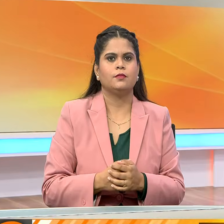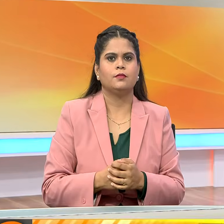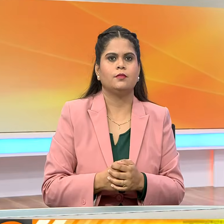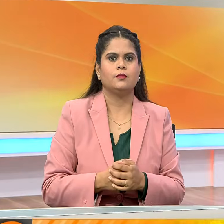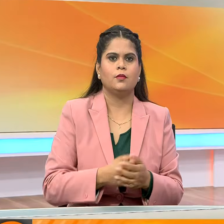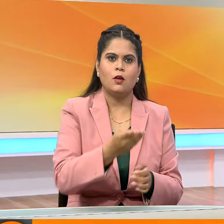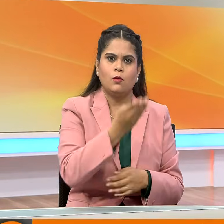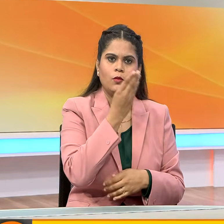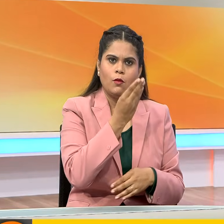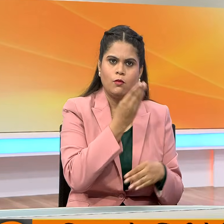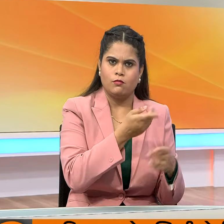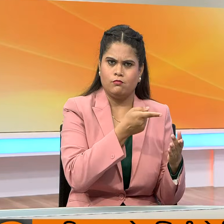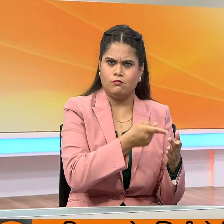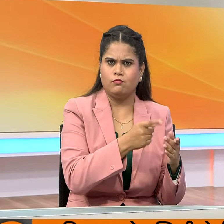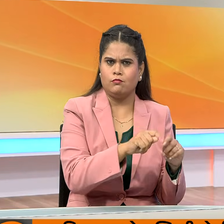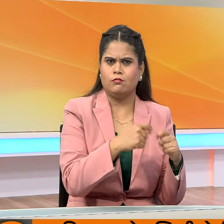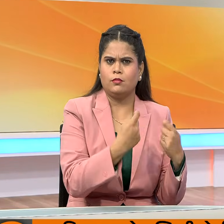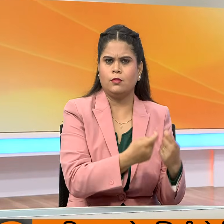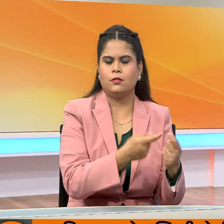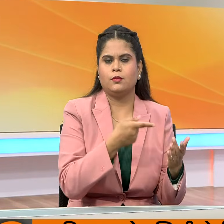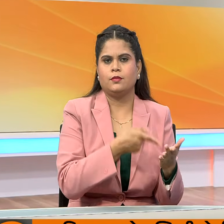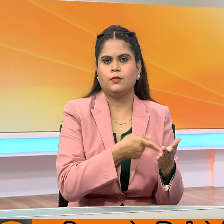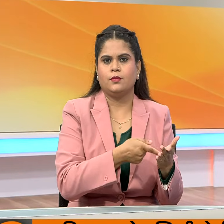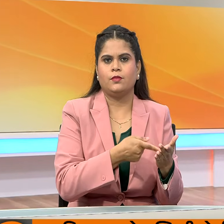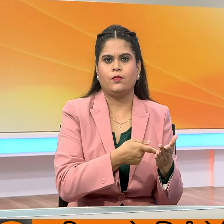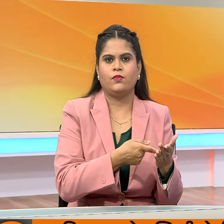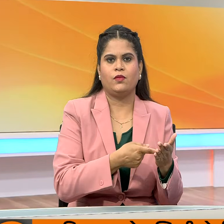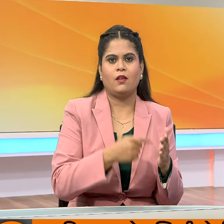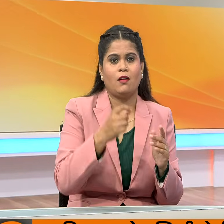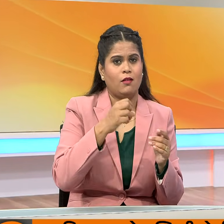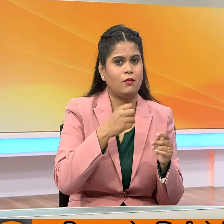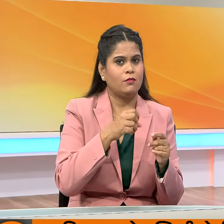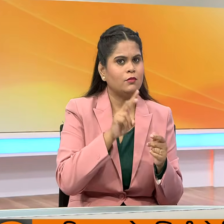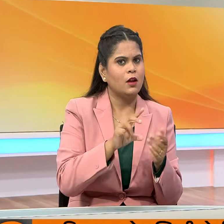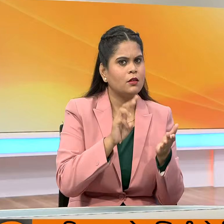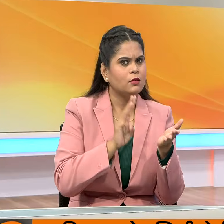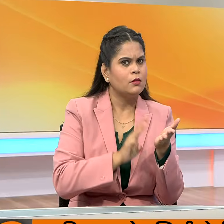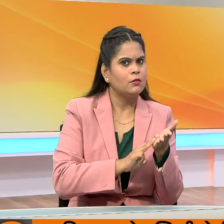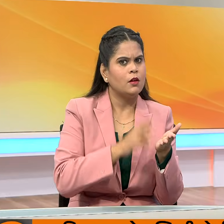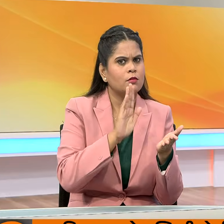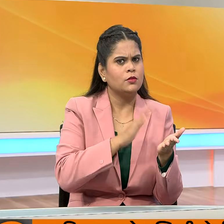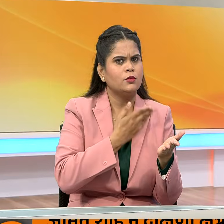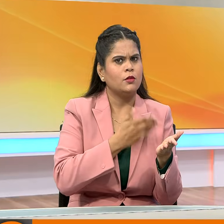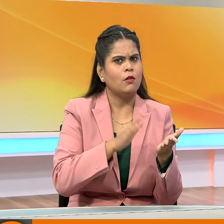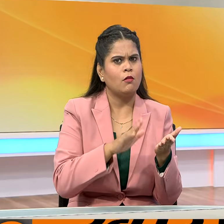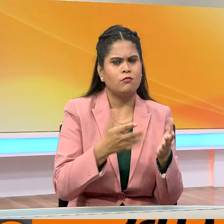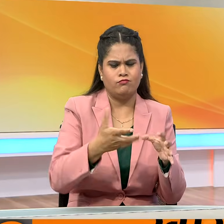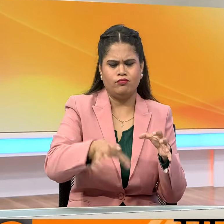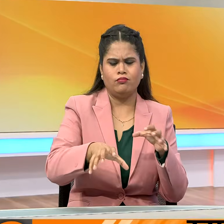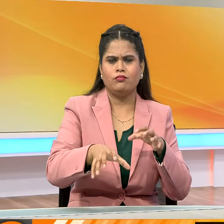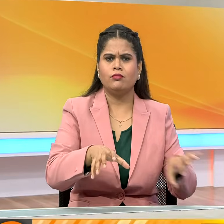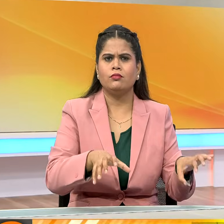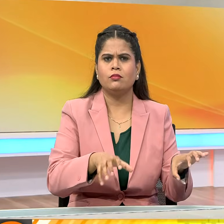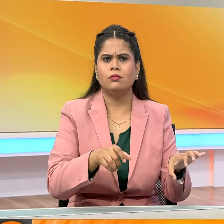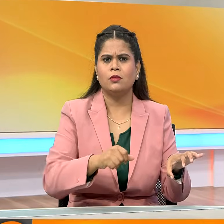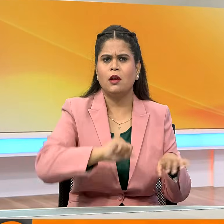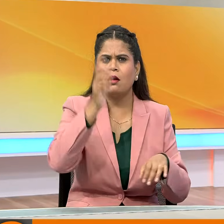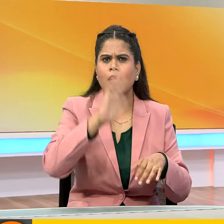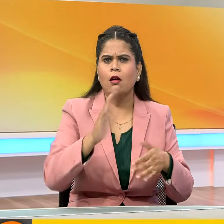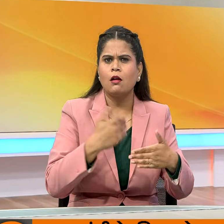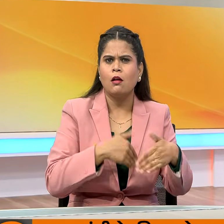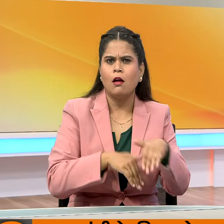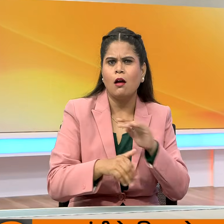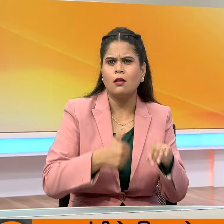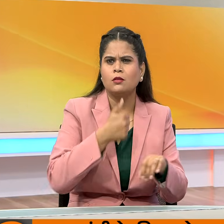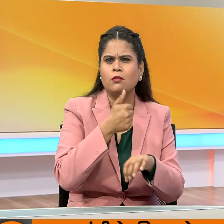मुस्लिम अपीसमेंट के लिए वंदे मातरम के 2 टुकड़े कर देश के विभाजन की नींव